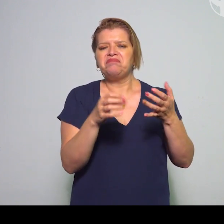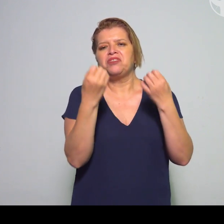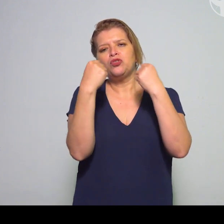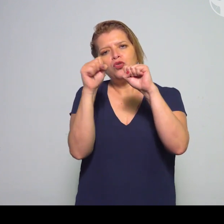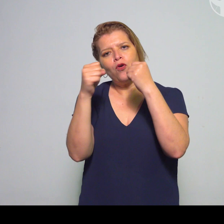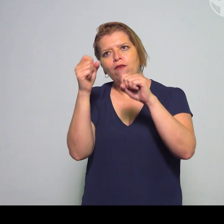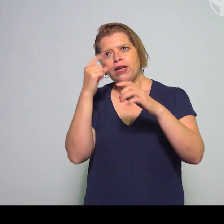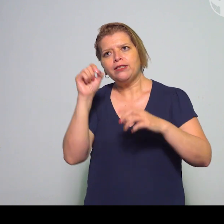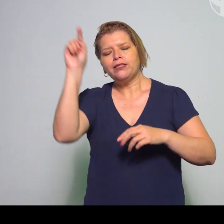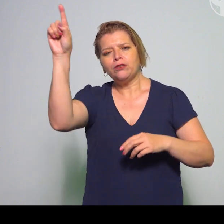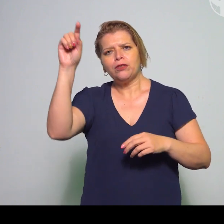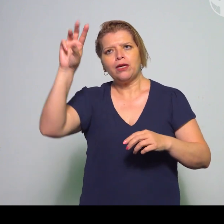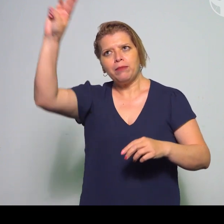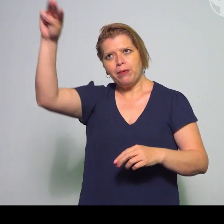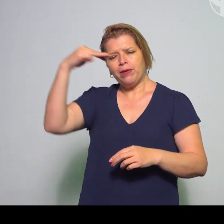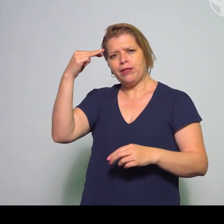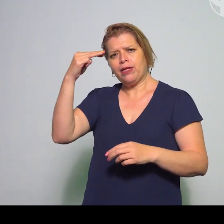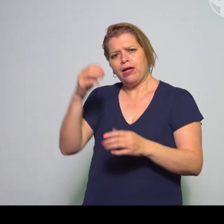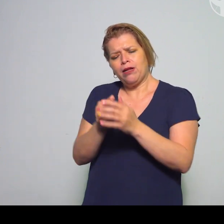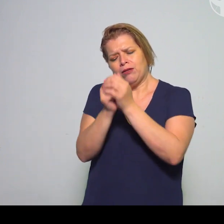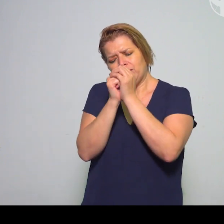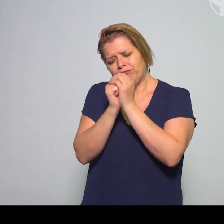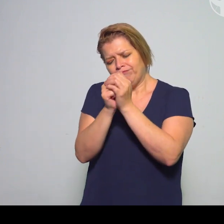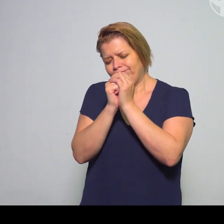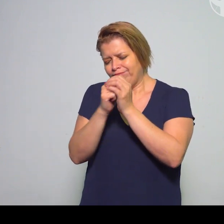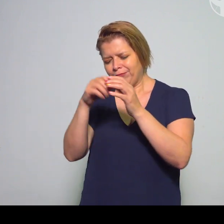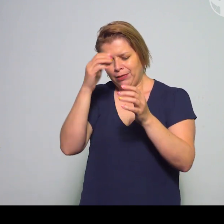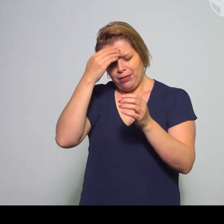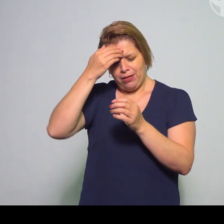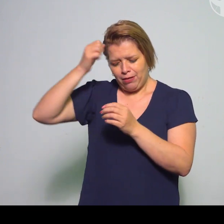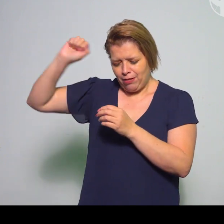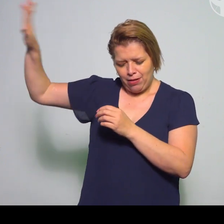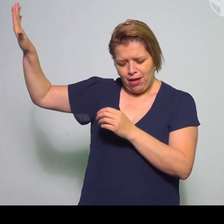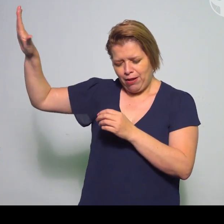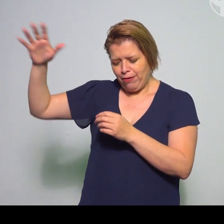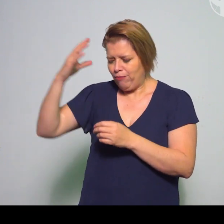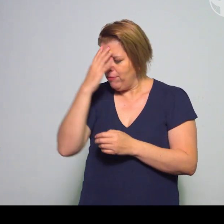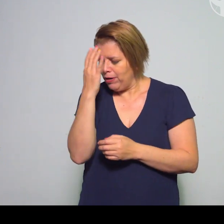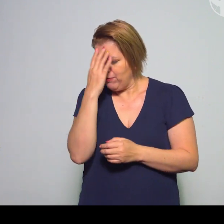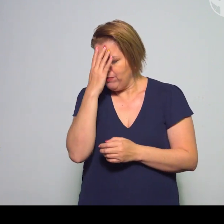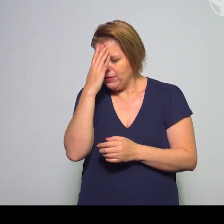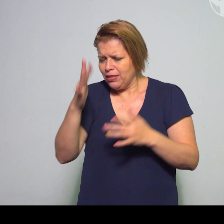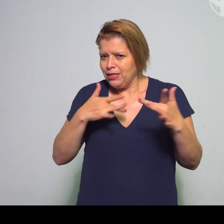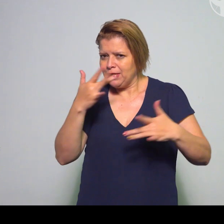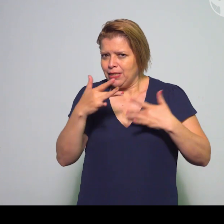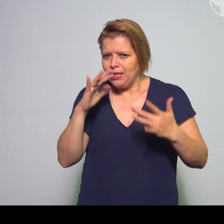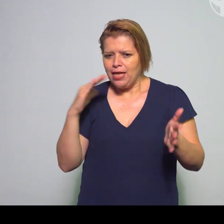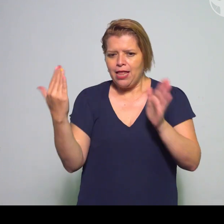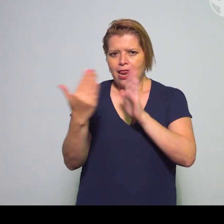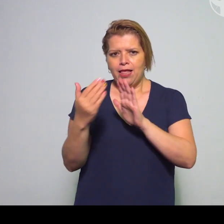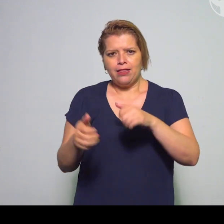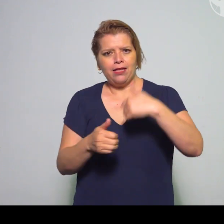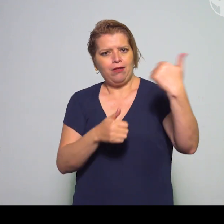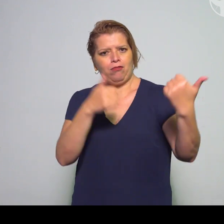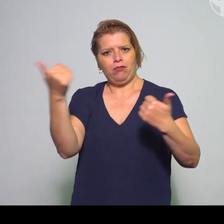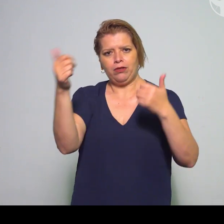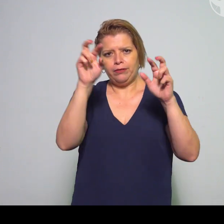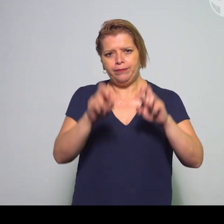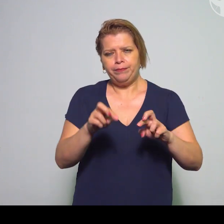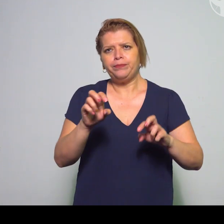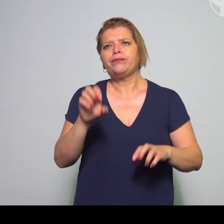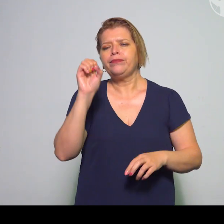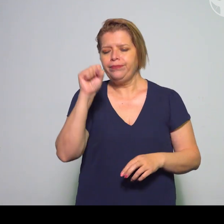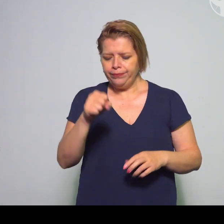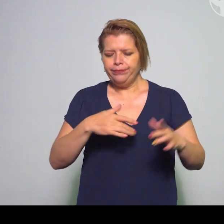del Señor que ahora ha mostrado su bondad al quitarme la vergüenza que yo tenía ante los demás. ¿Se da